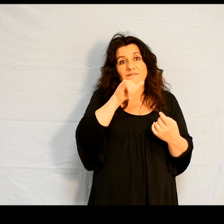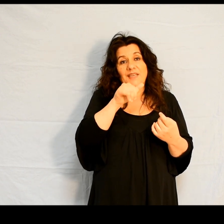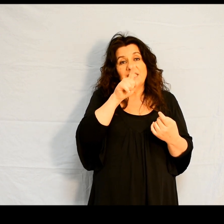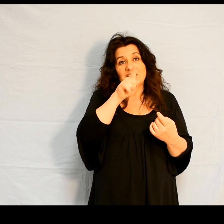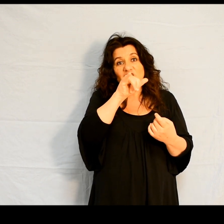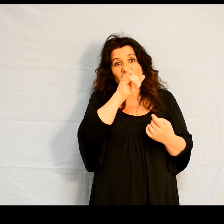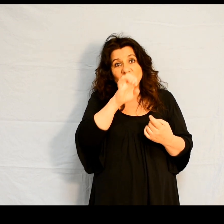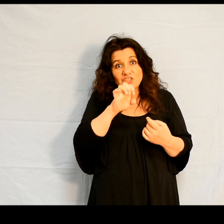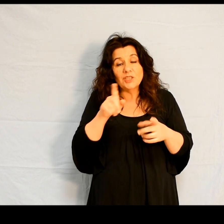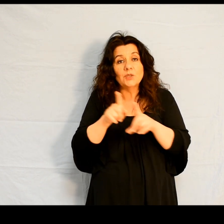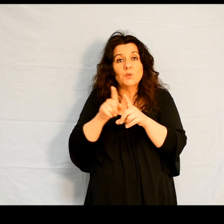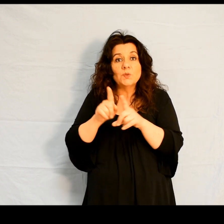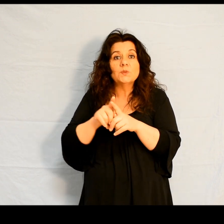et de la Pamphylie,